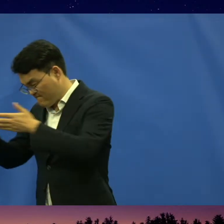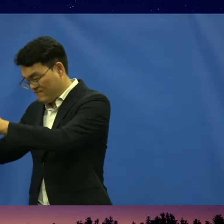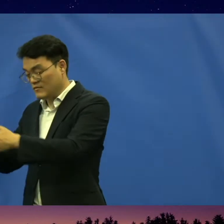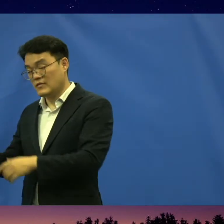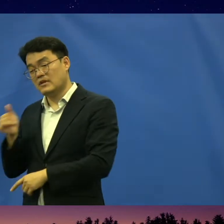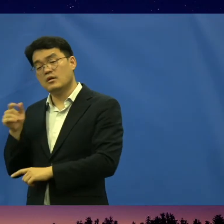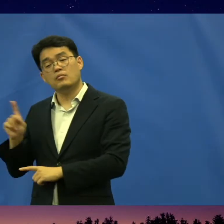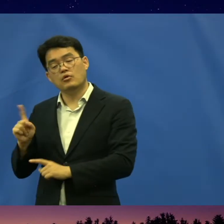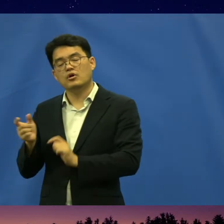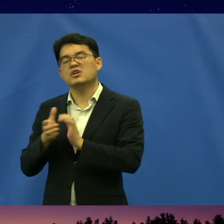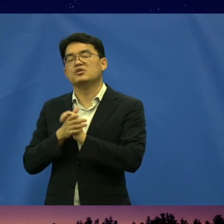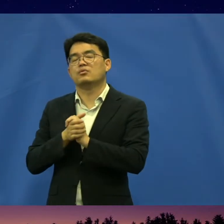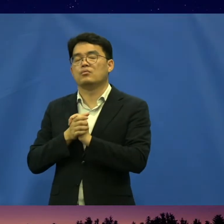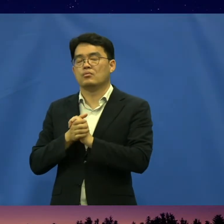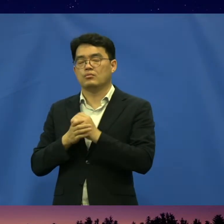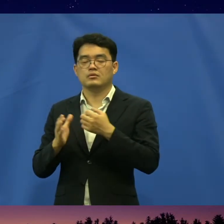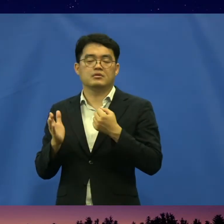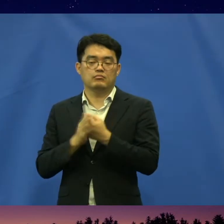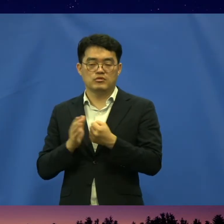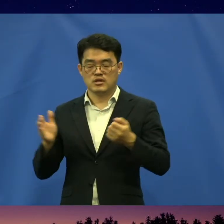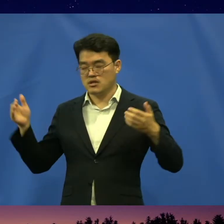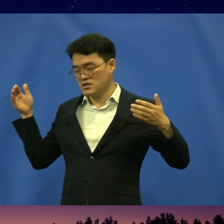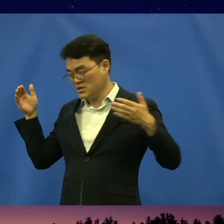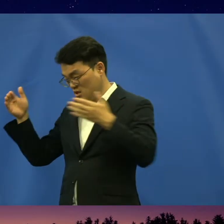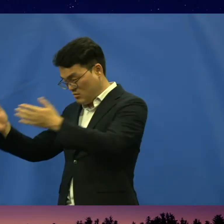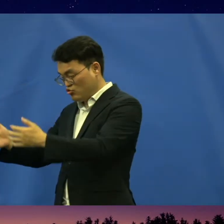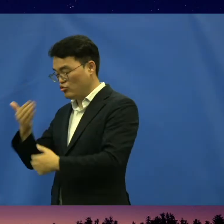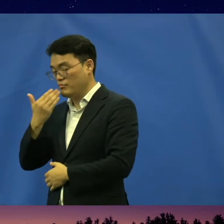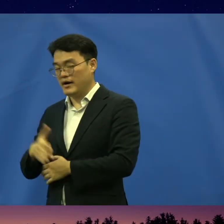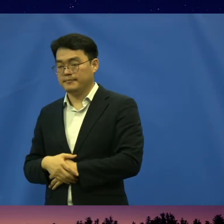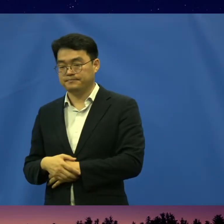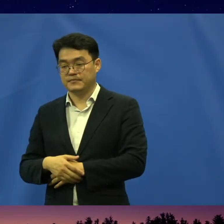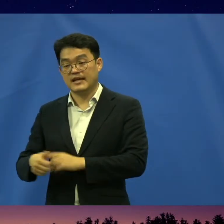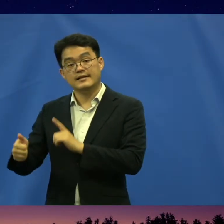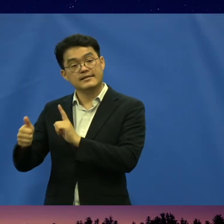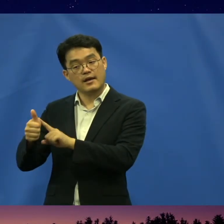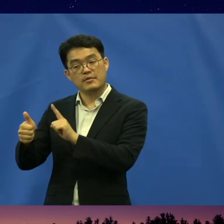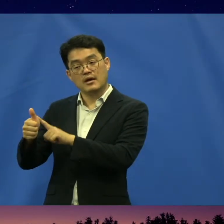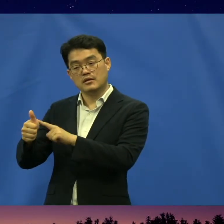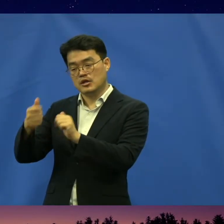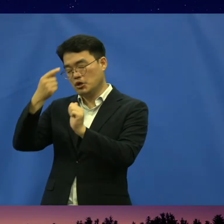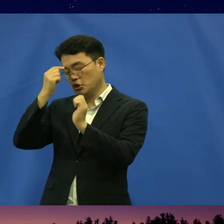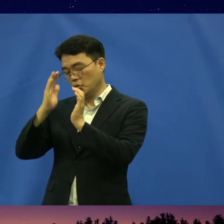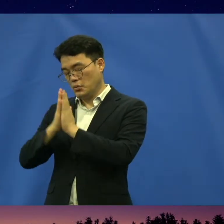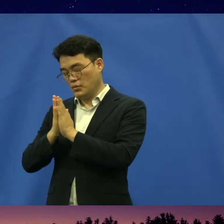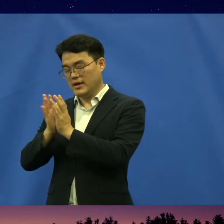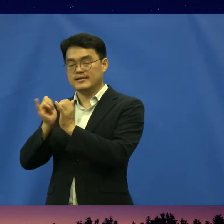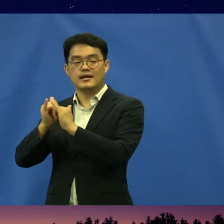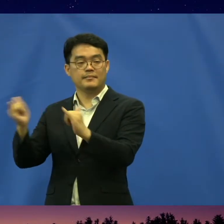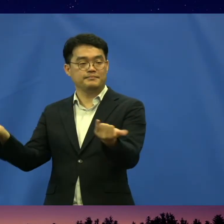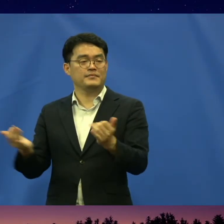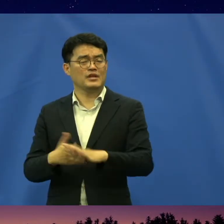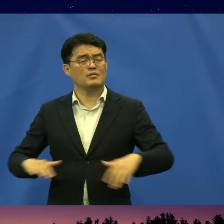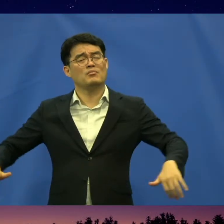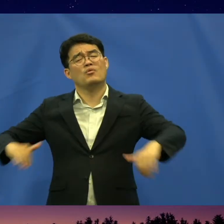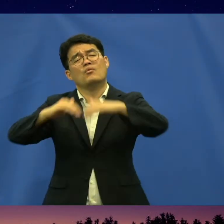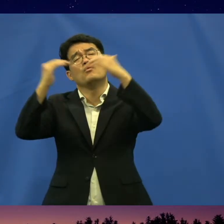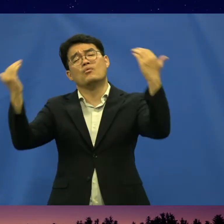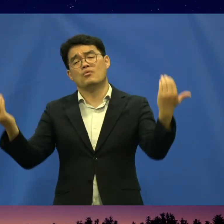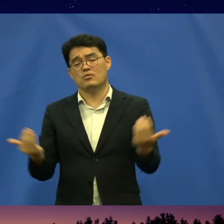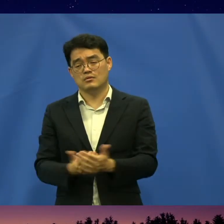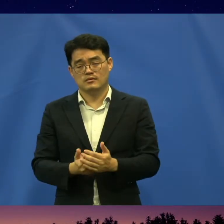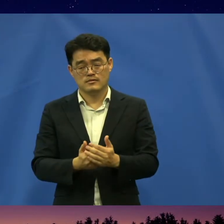곳곳에서 기도하는 모습이 나와요. 느헤미야는 기도의 사람이에요. 모든 난관을 돌파하는